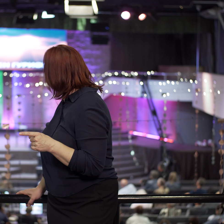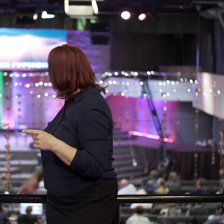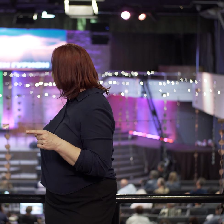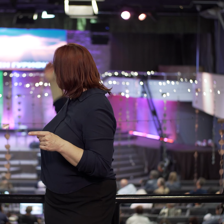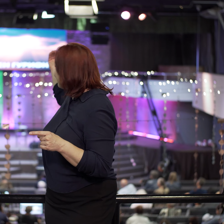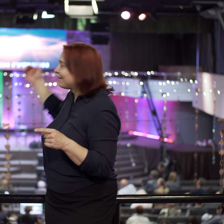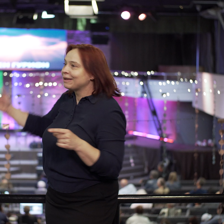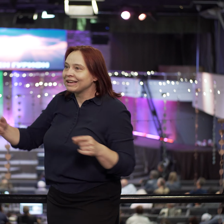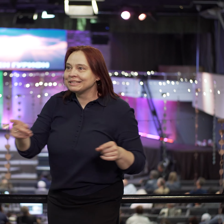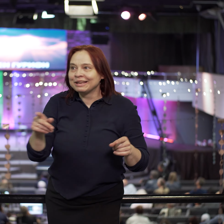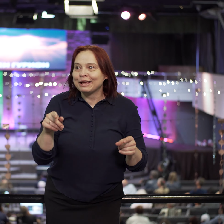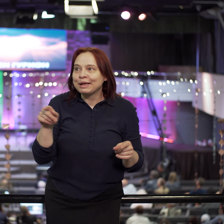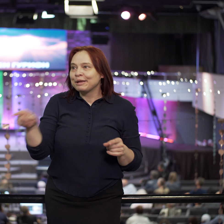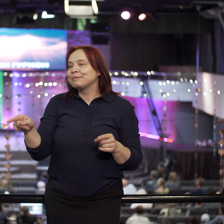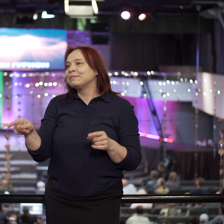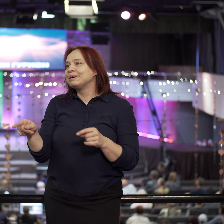вышло из туч.